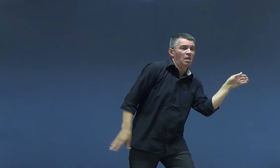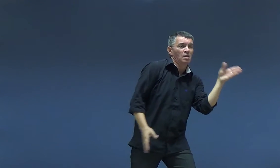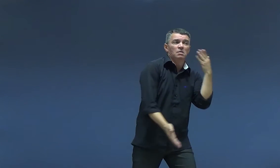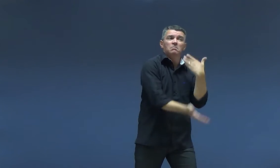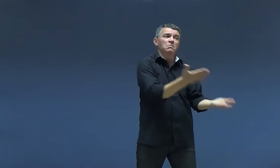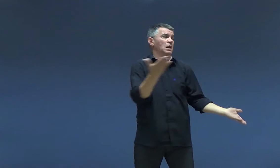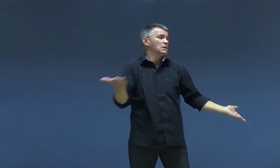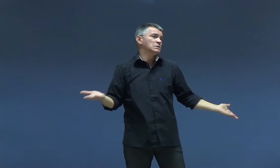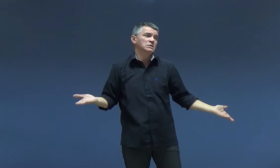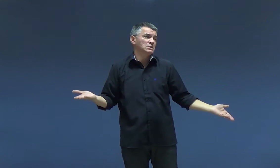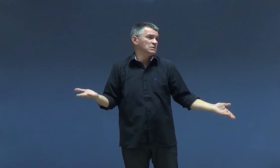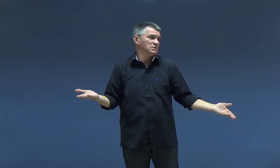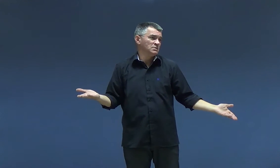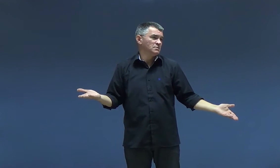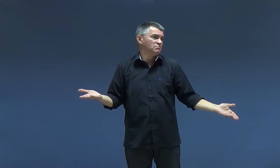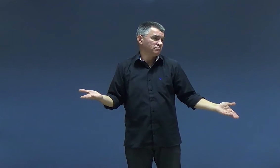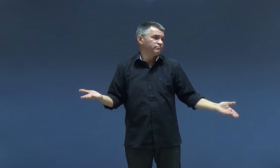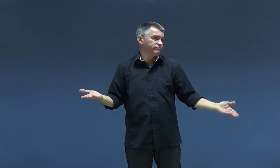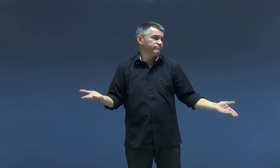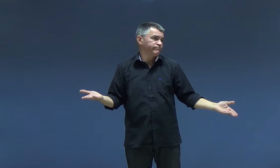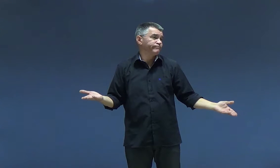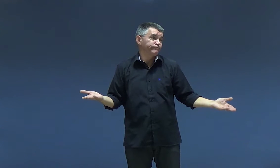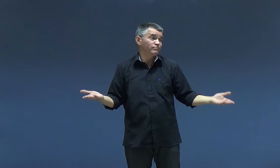Né? É fácil você se desviar do caminho.